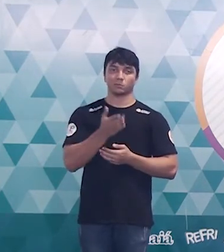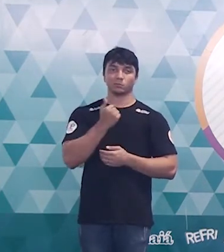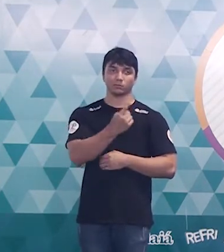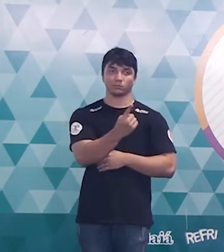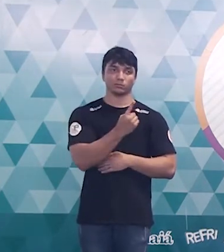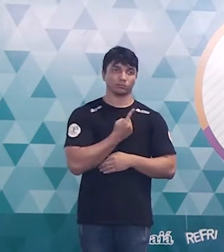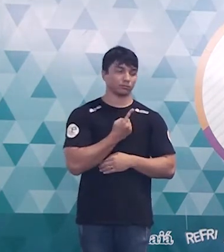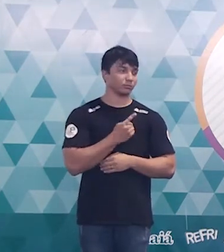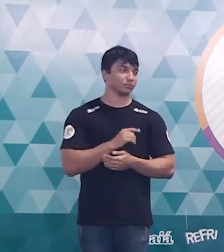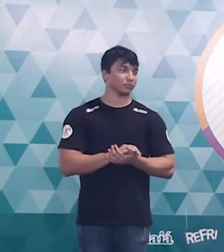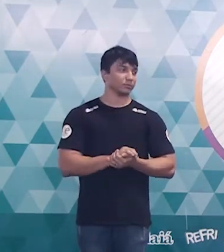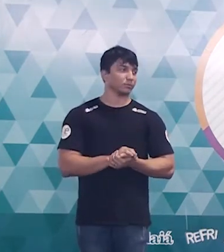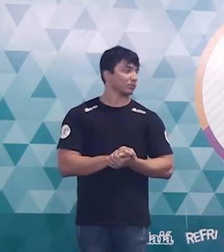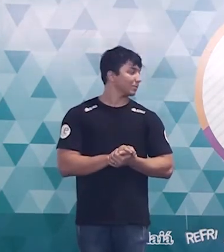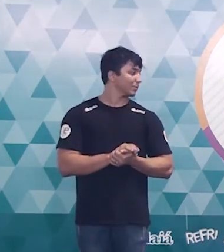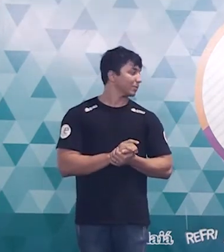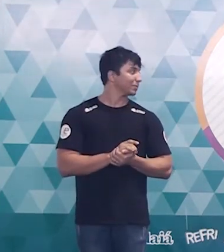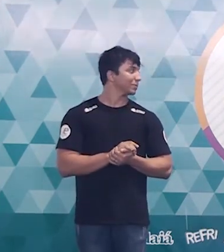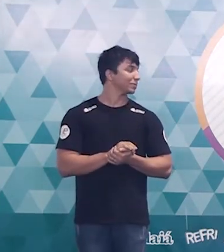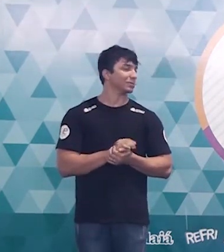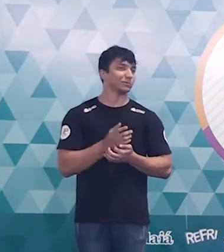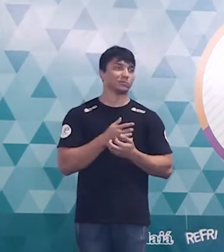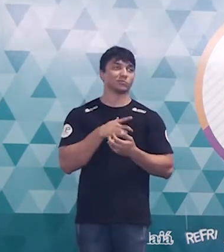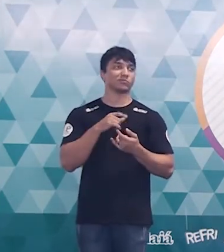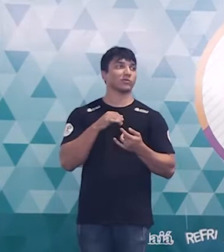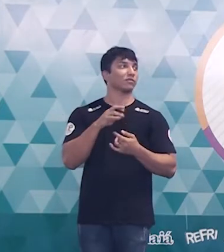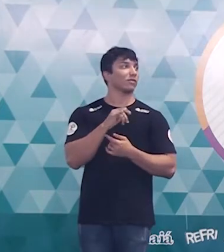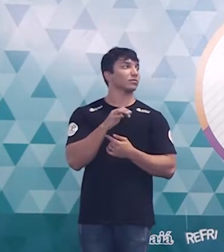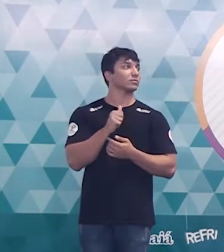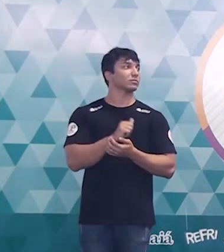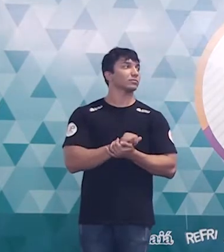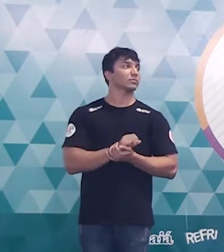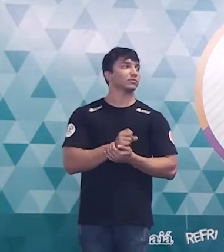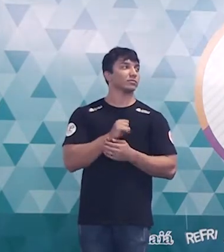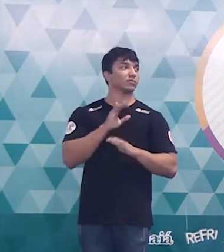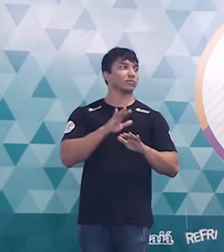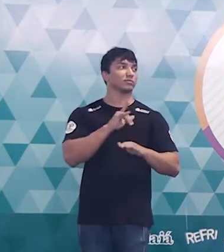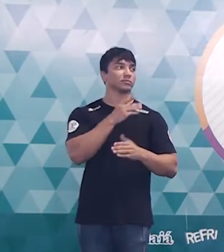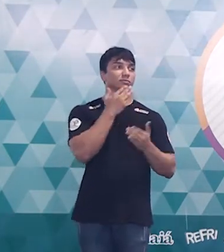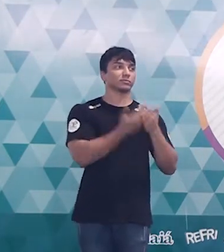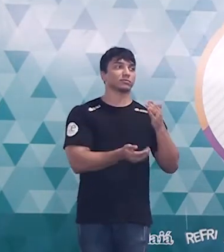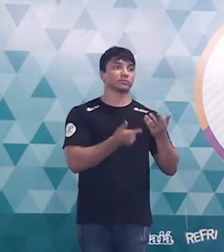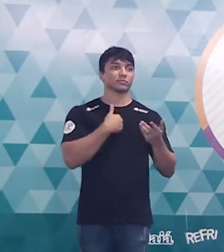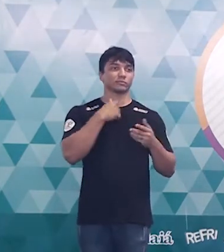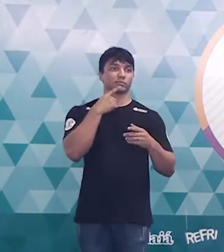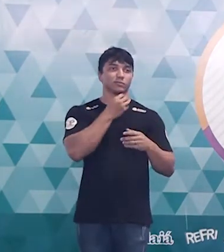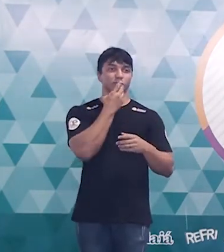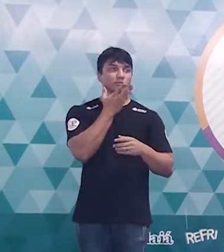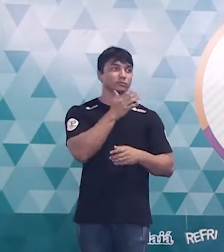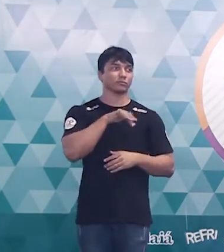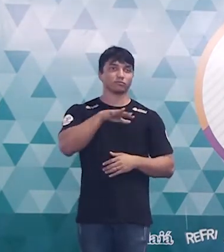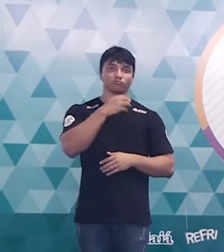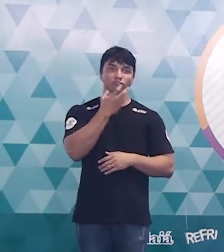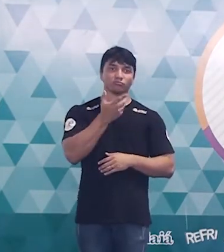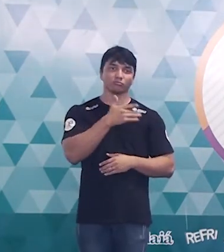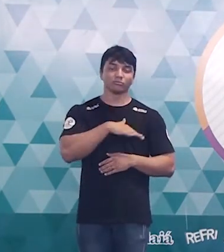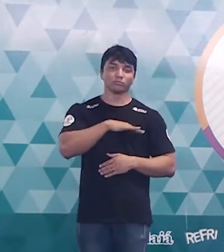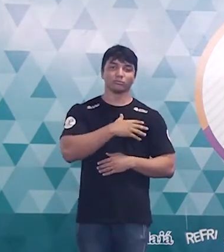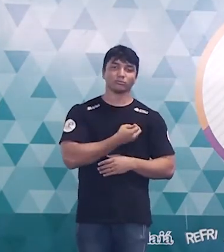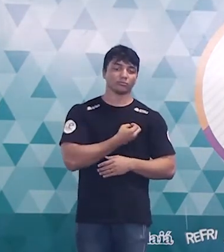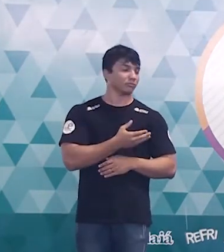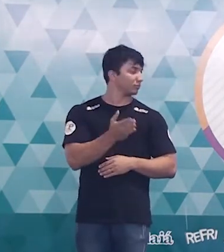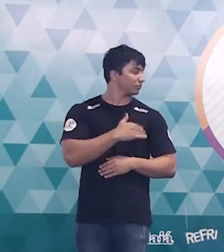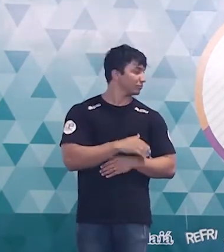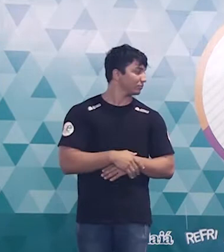aqui, querida. Vai ganhar um sonho de valsa. Quem ficou aí em cima perdeu, viu? Aqui embaixo aqui tá bom o negócio, viu? Vem cá, bebê, venha.